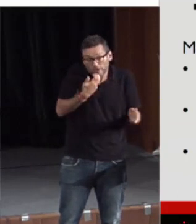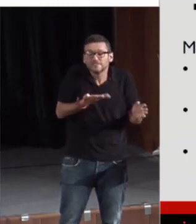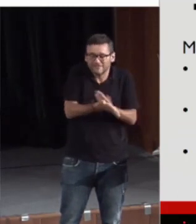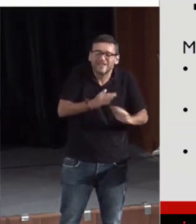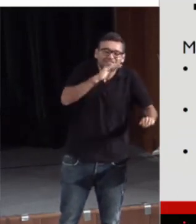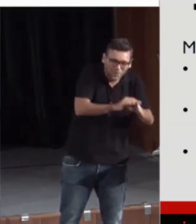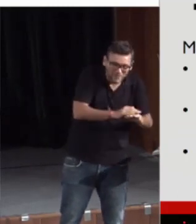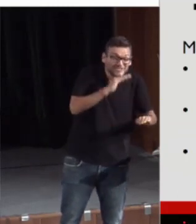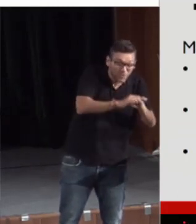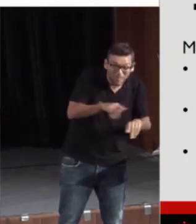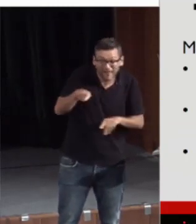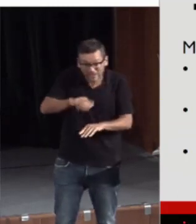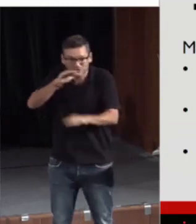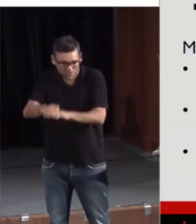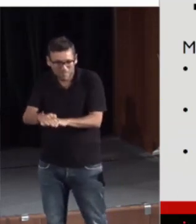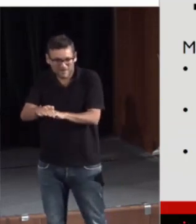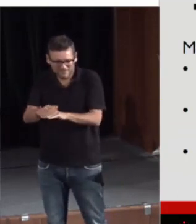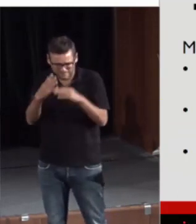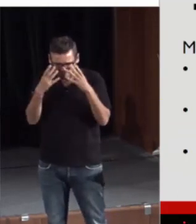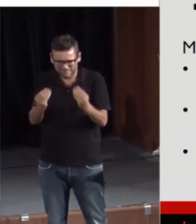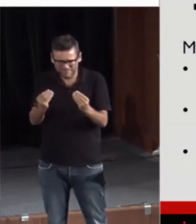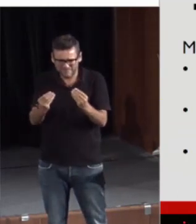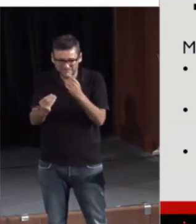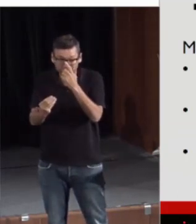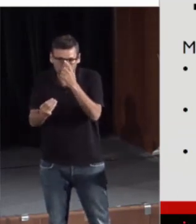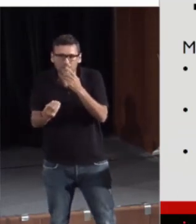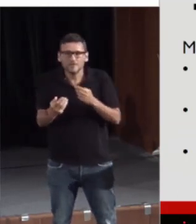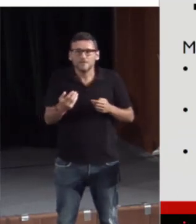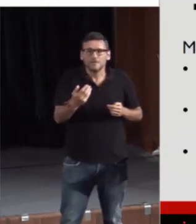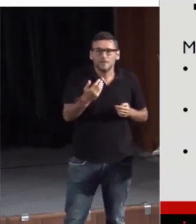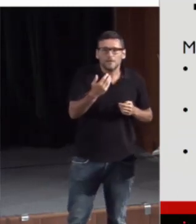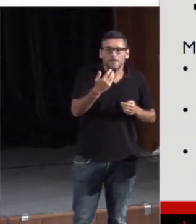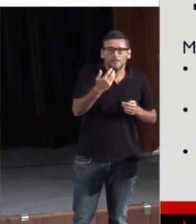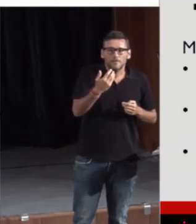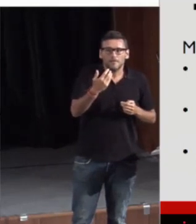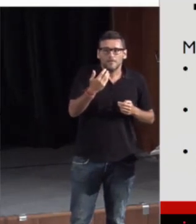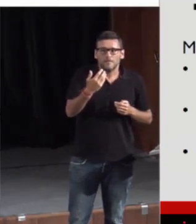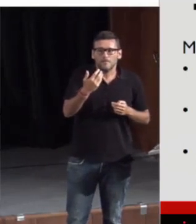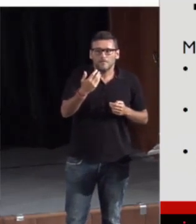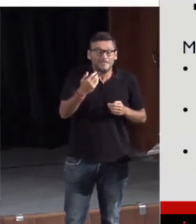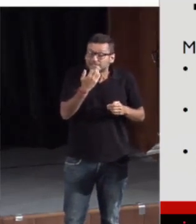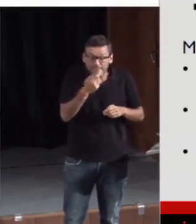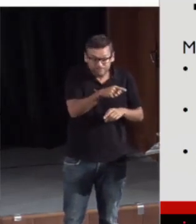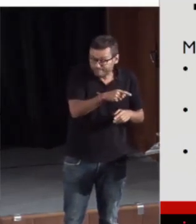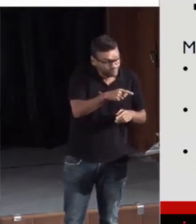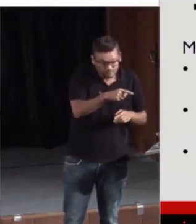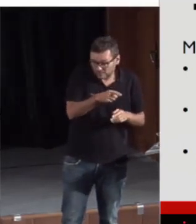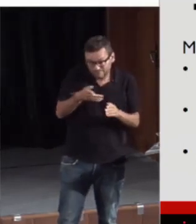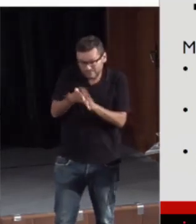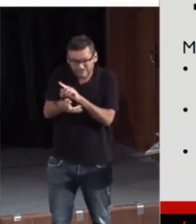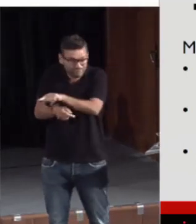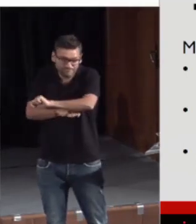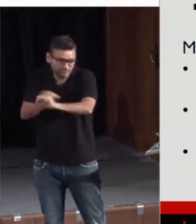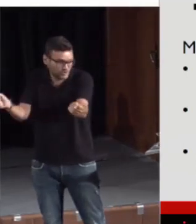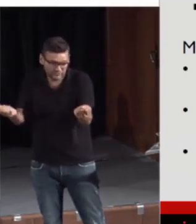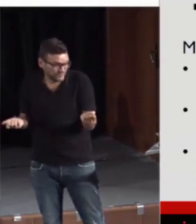una situación que es indispensable para la existencia y que se cumpla la otra parte. Si